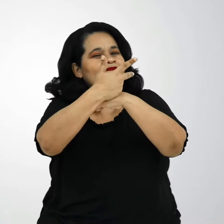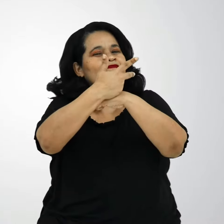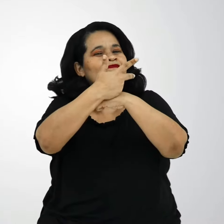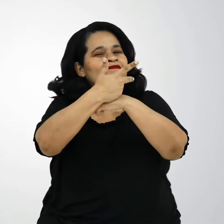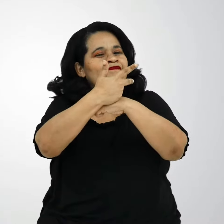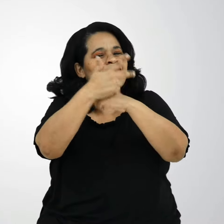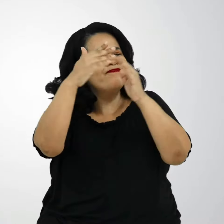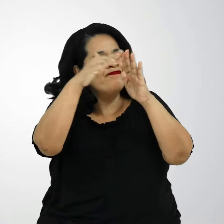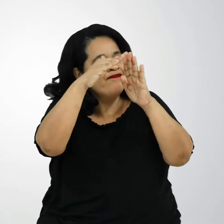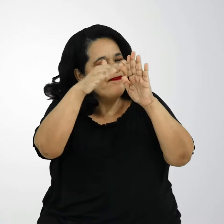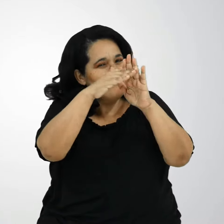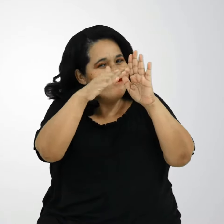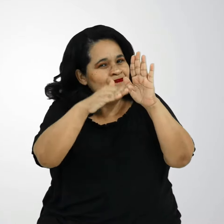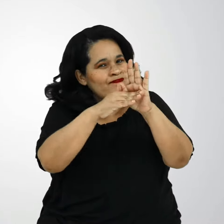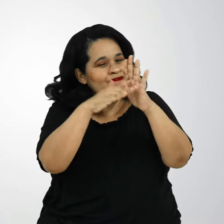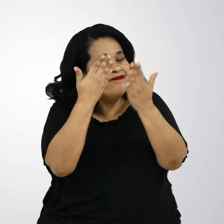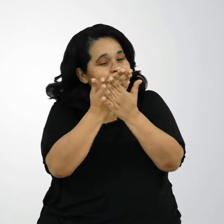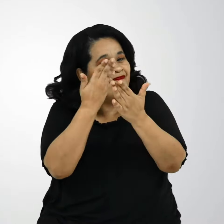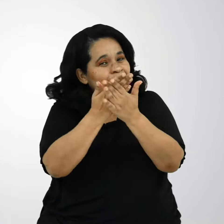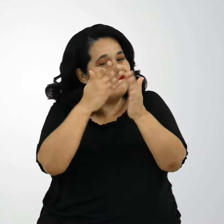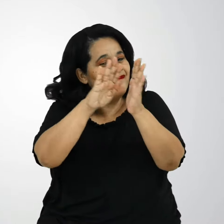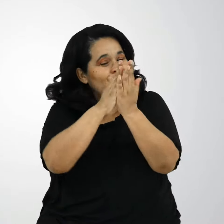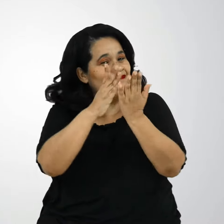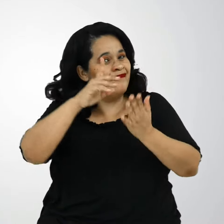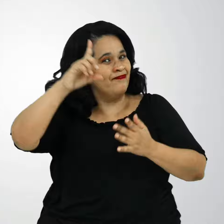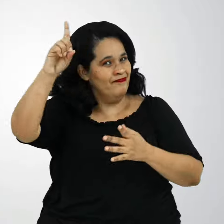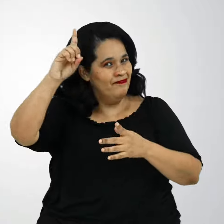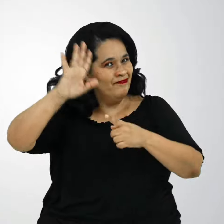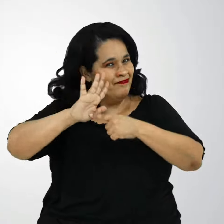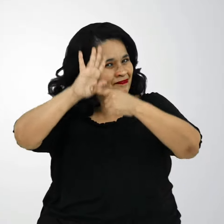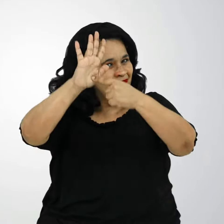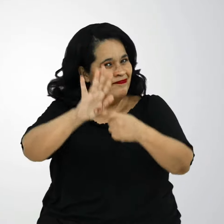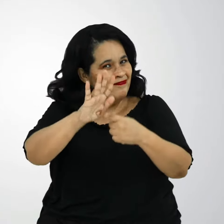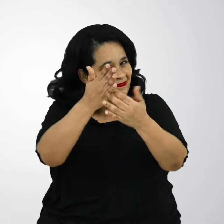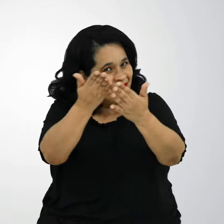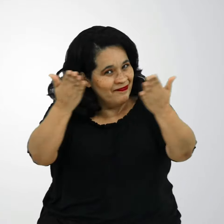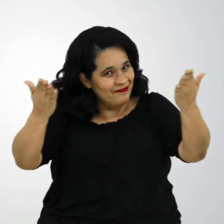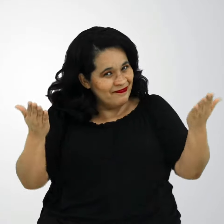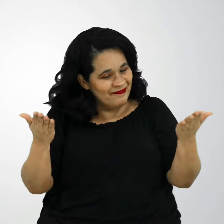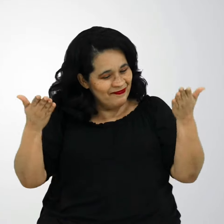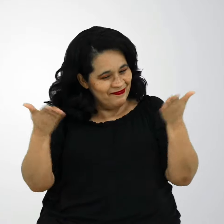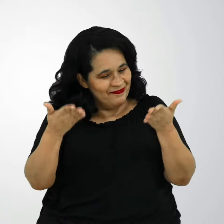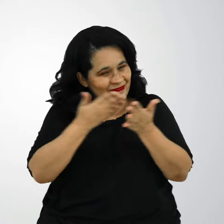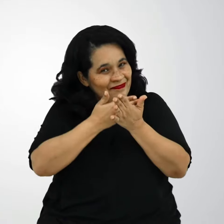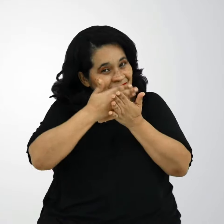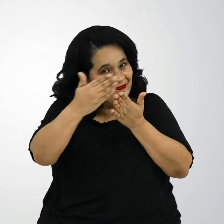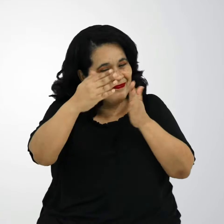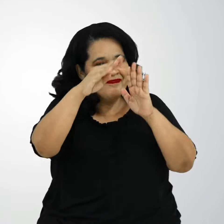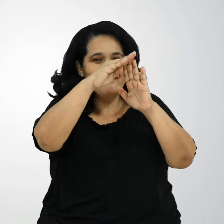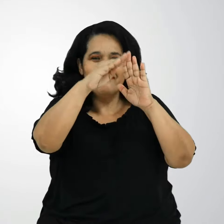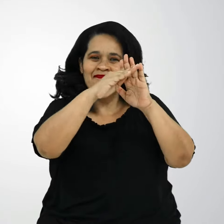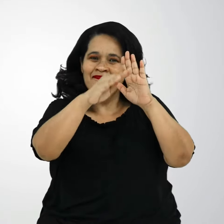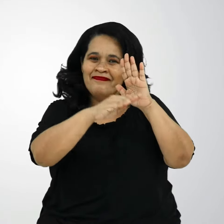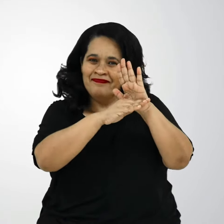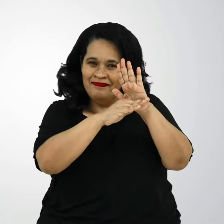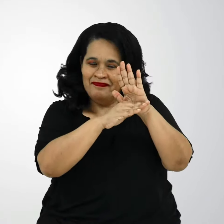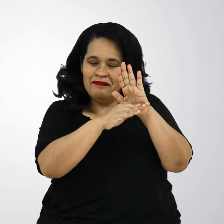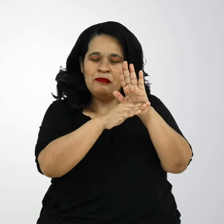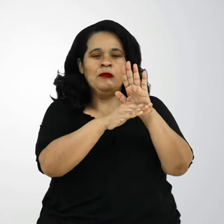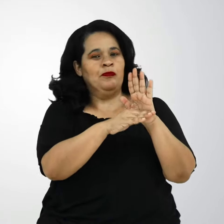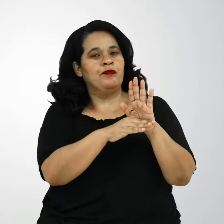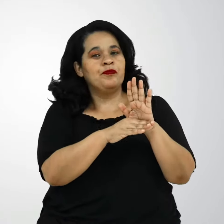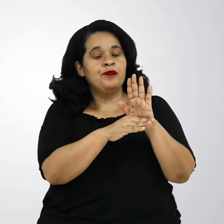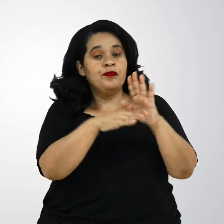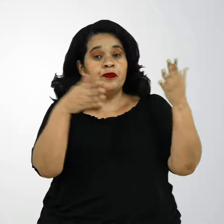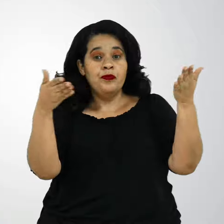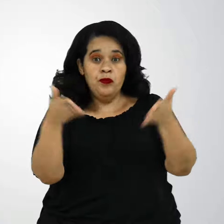conteúdos bíblicos. Então esse é o desafio que a gente apresenta para você no início desse nosso programa de hoje. E para